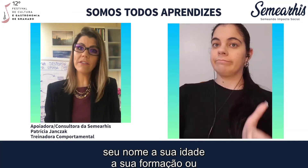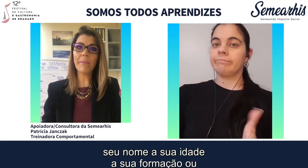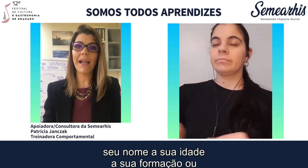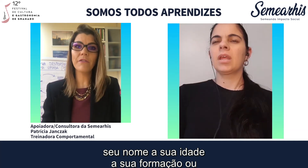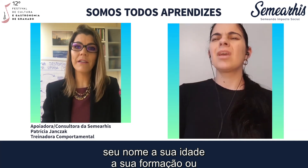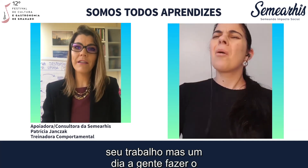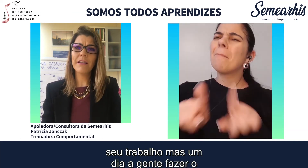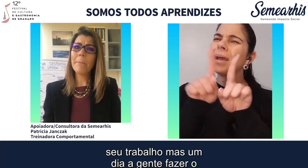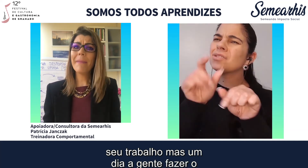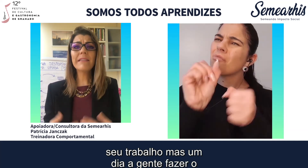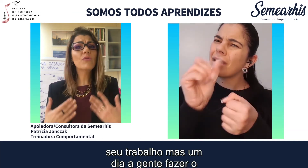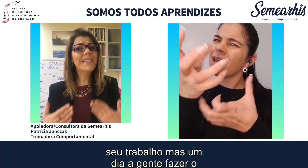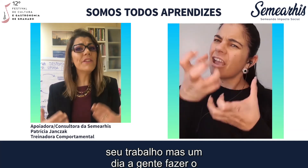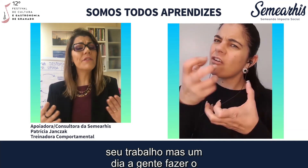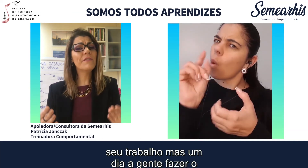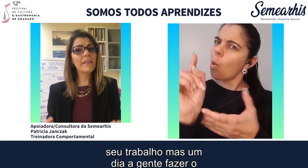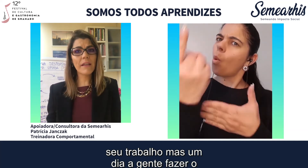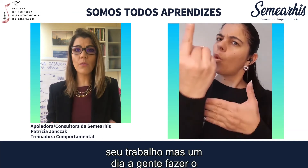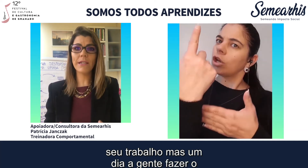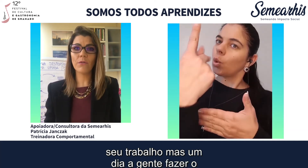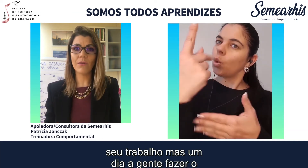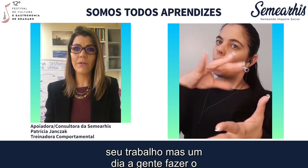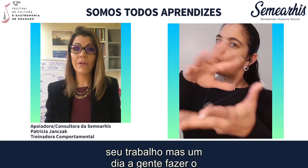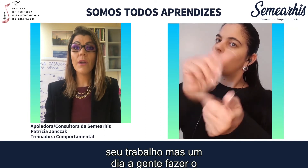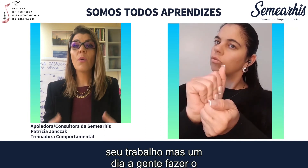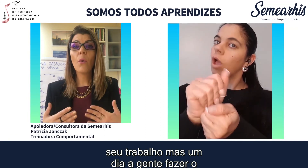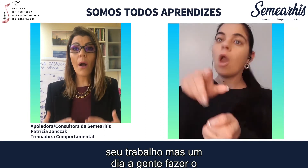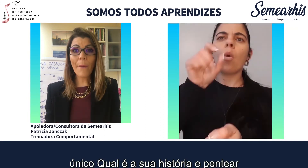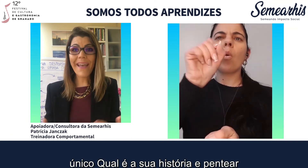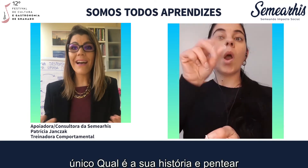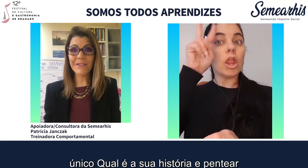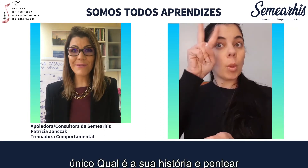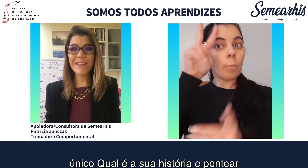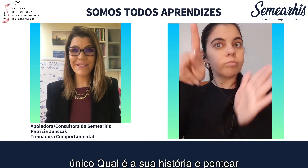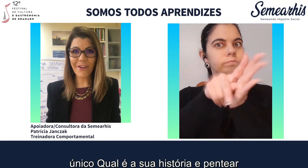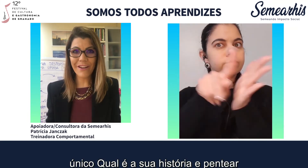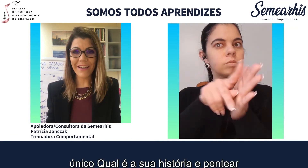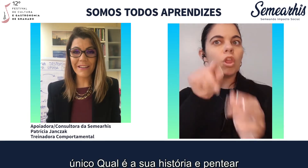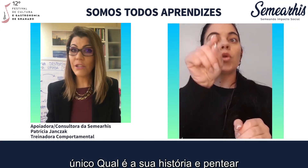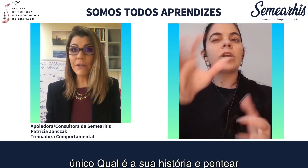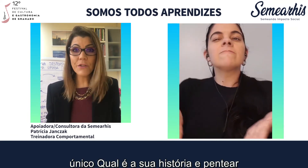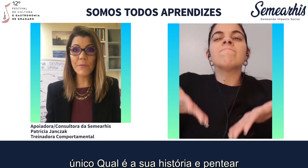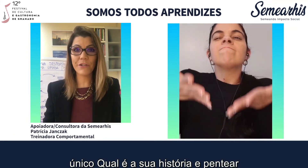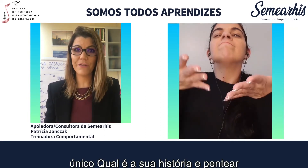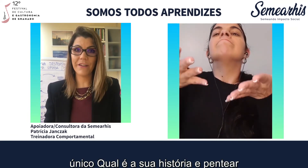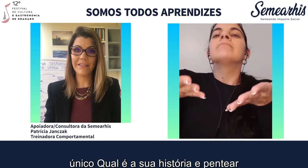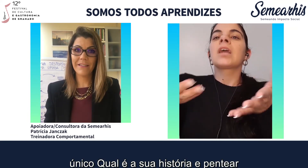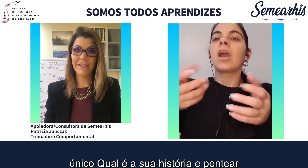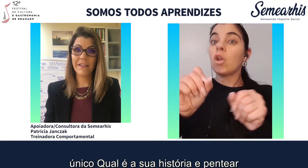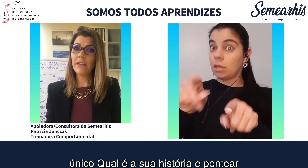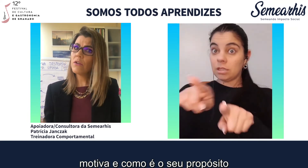o seu trabalho. Mas o que te faz ser único? Qual é a sua história? E o que te